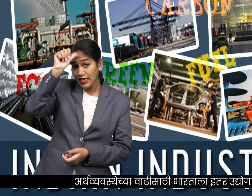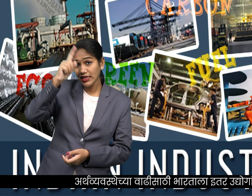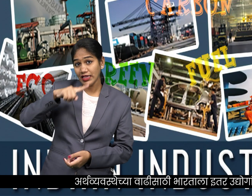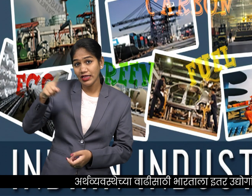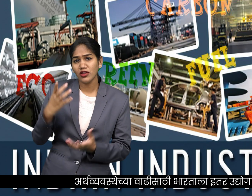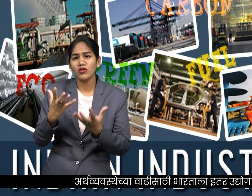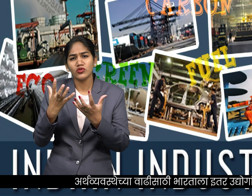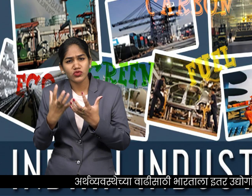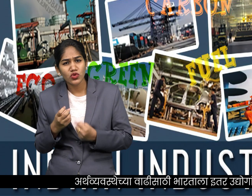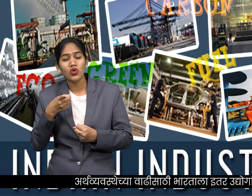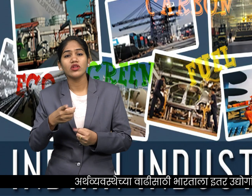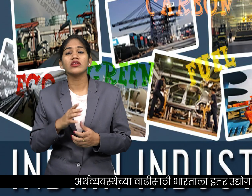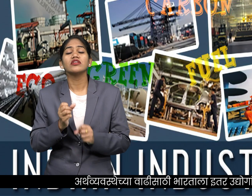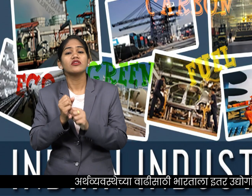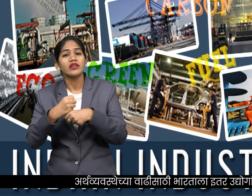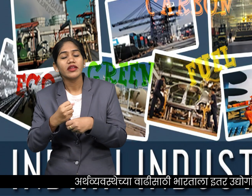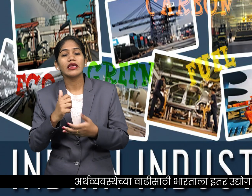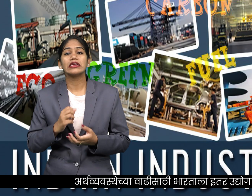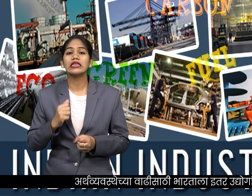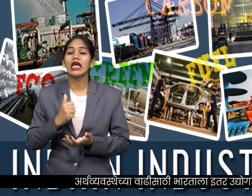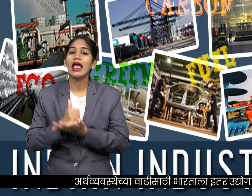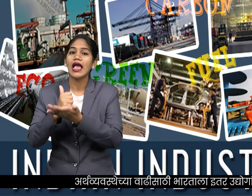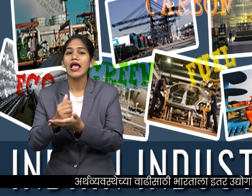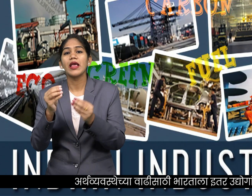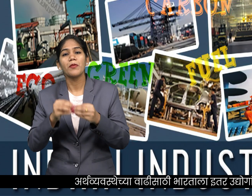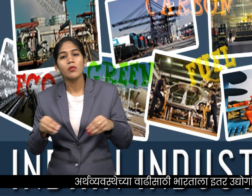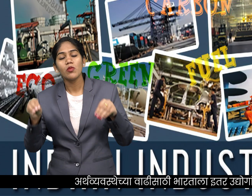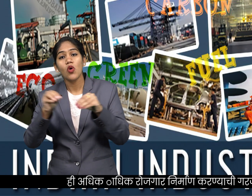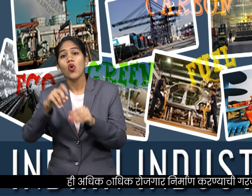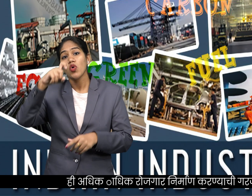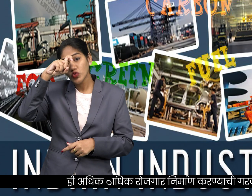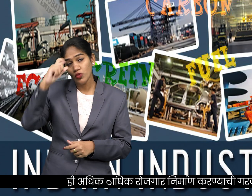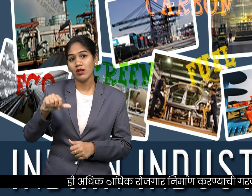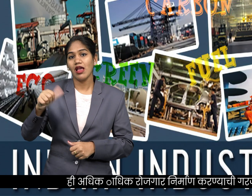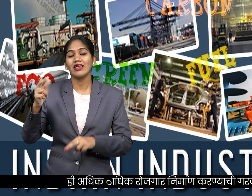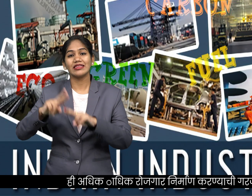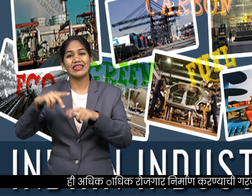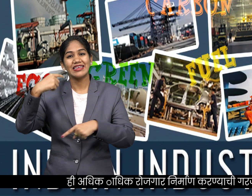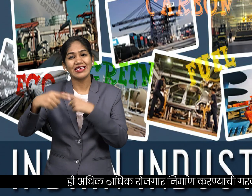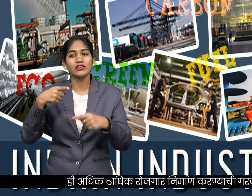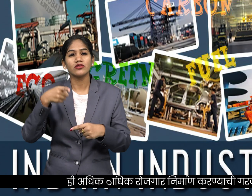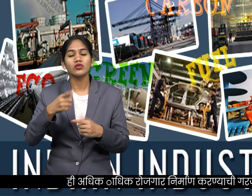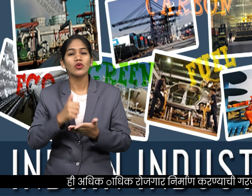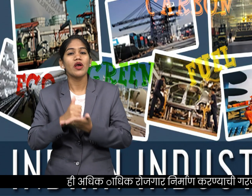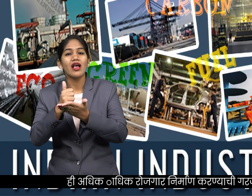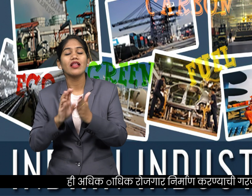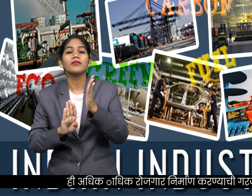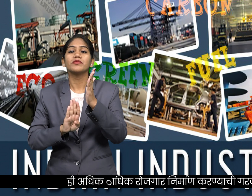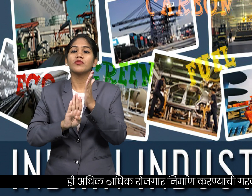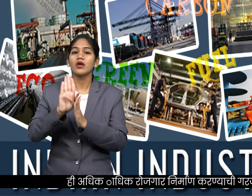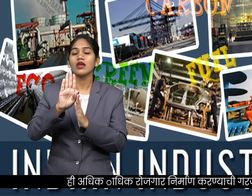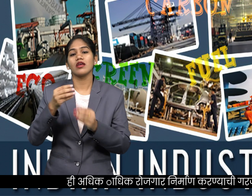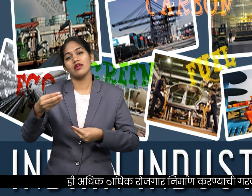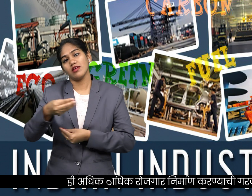अर्थव्यवस्थेचे वाढीसाठी भारताला इतर उद्योगांमध्ये ही अधिक अधिक रोजगार निर्माण